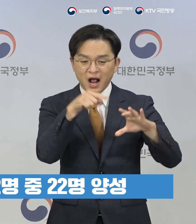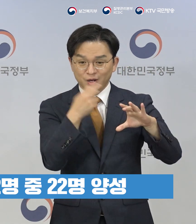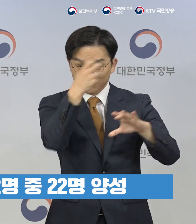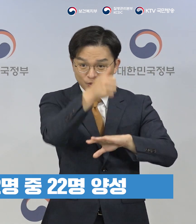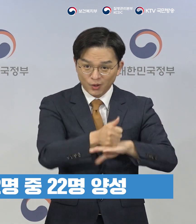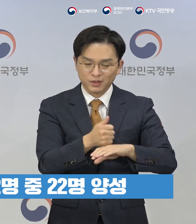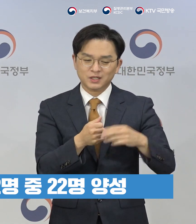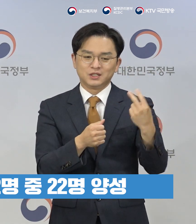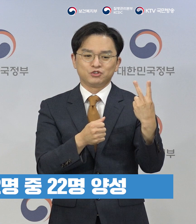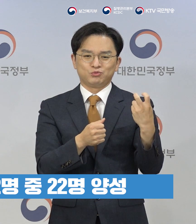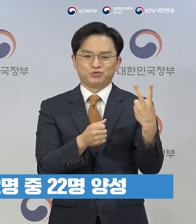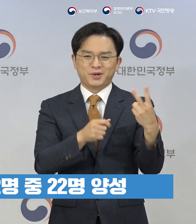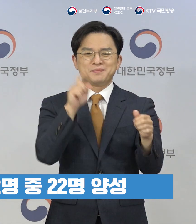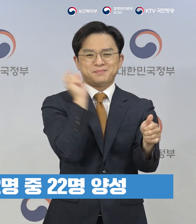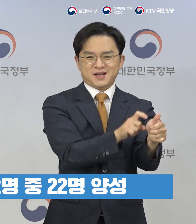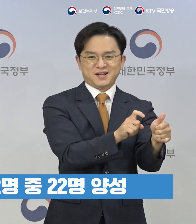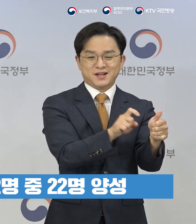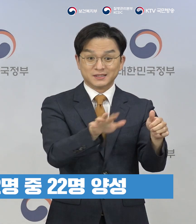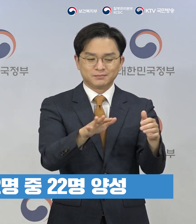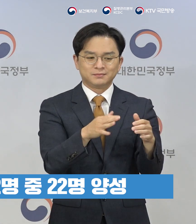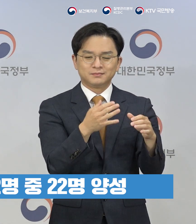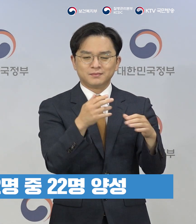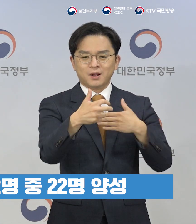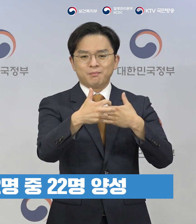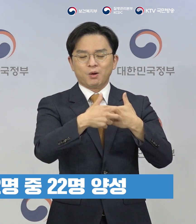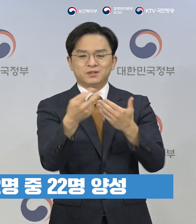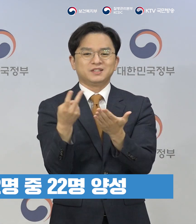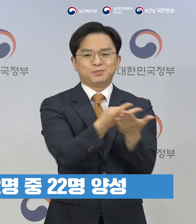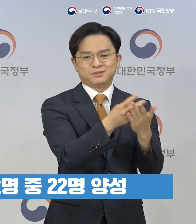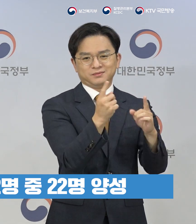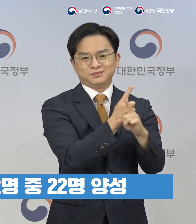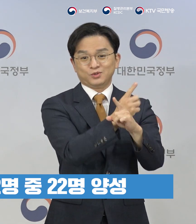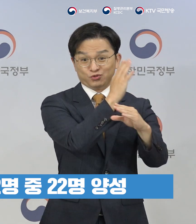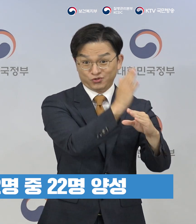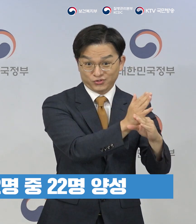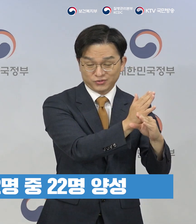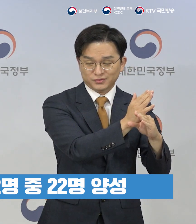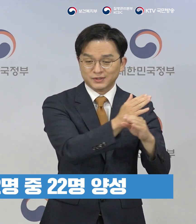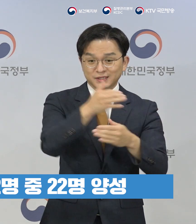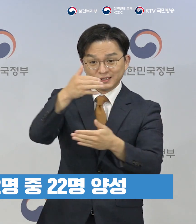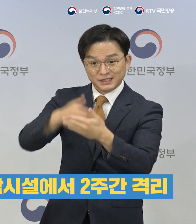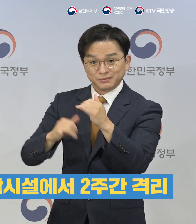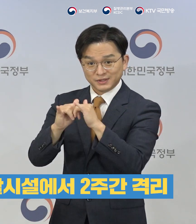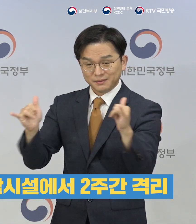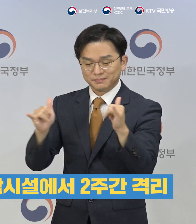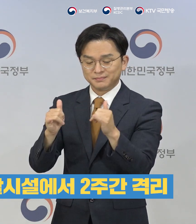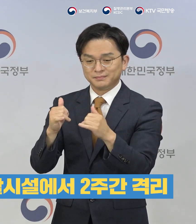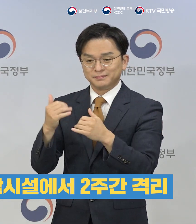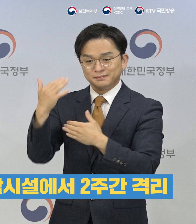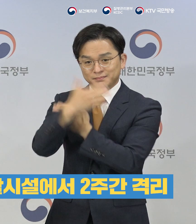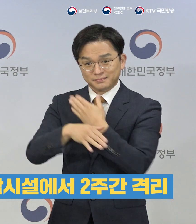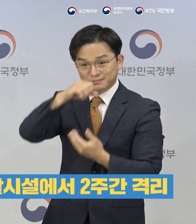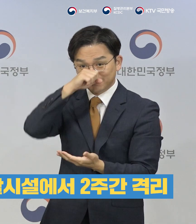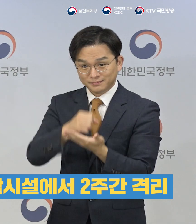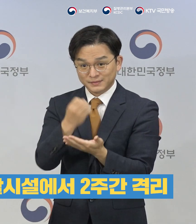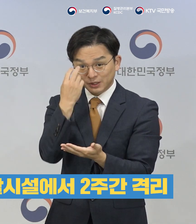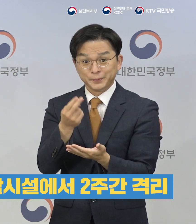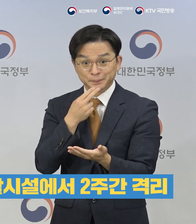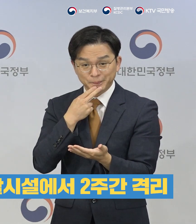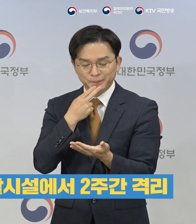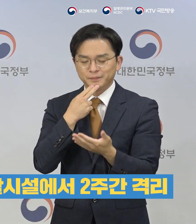진단검사 결과 22명이 양성으로 판정되어 현재 치료를 받고 있습니다. 음성으로 판정받은